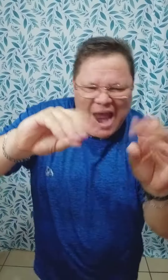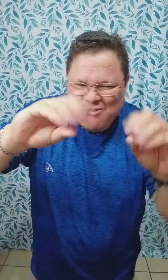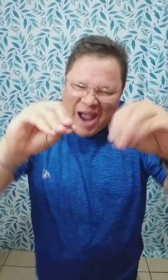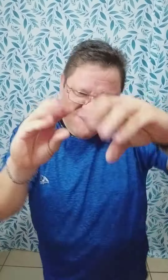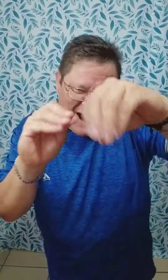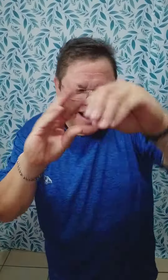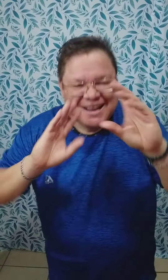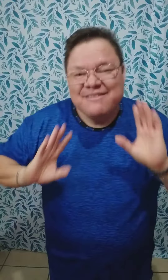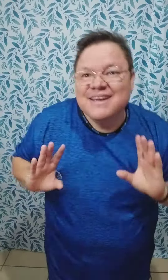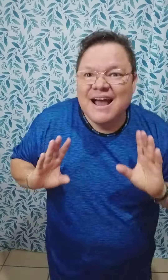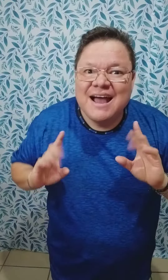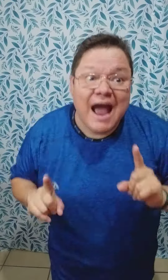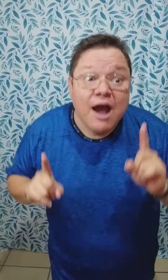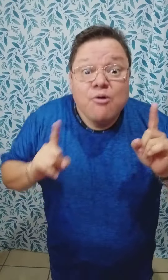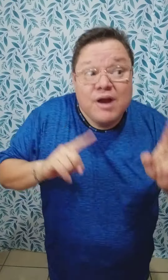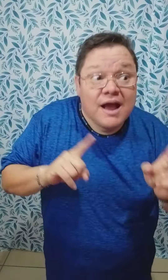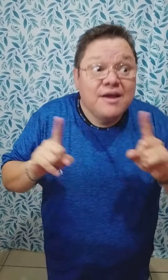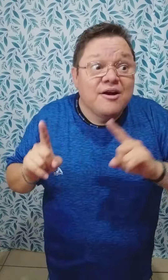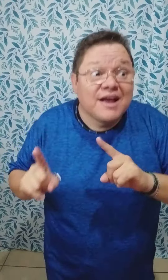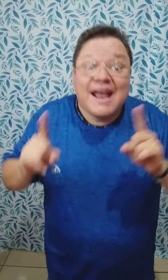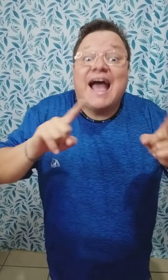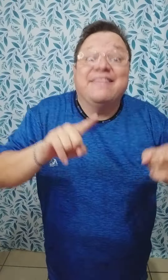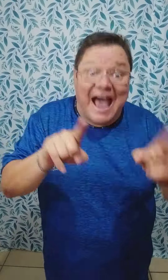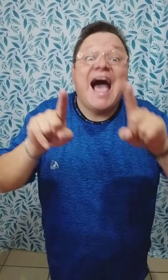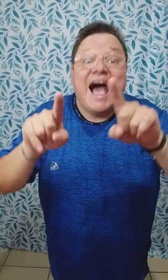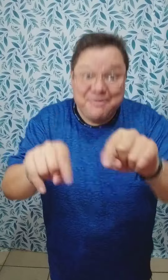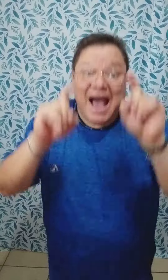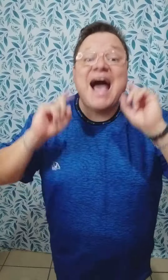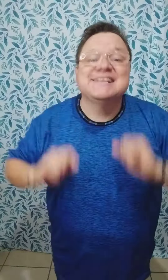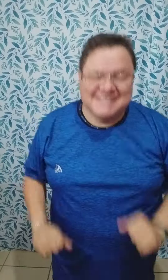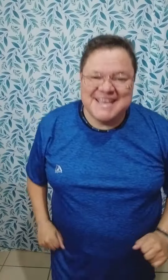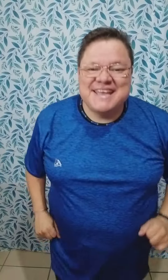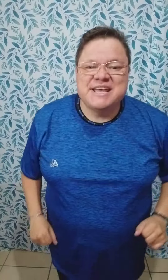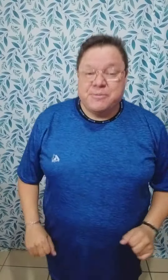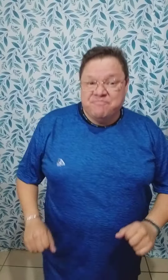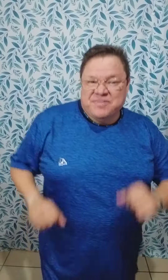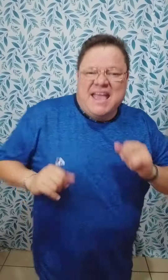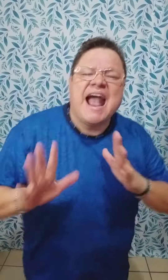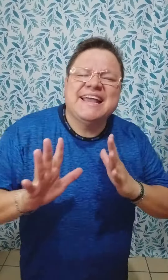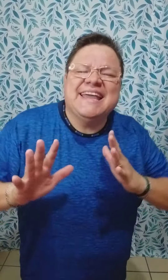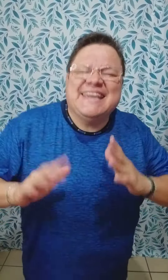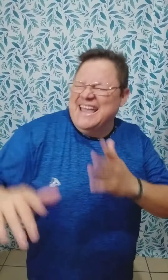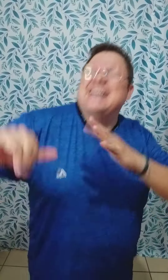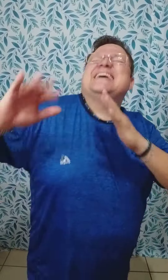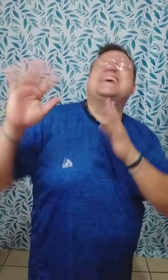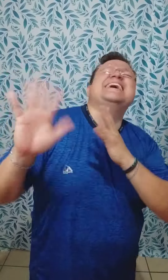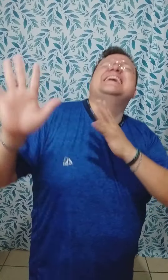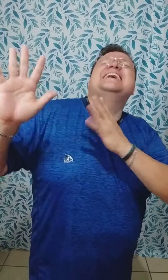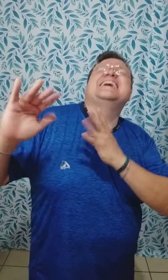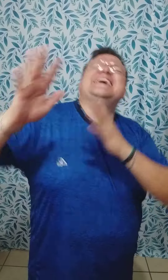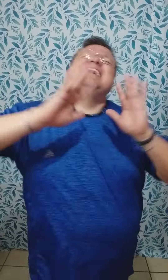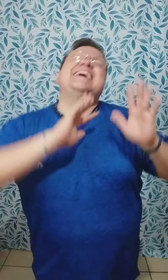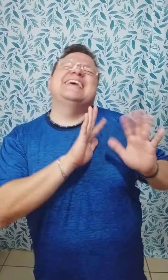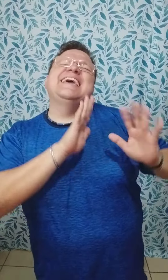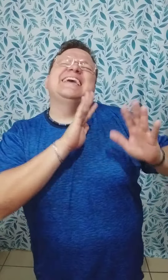guau, guau! Y había un gallo que cantaba así. ¿Qui, quiqui? ¿Qui,